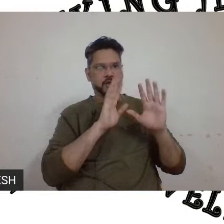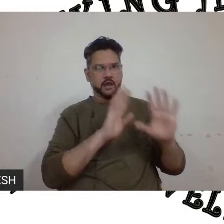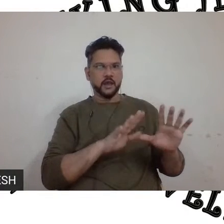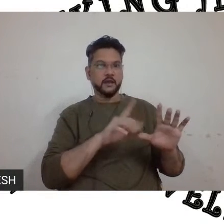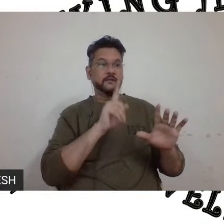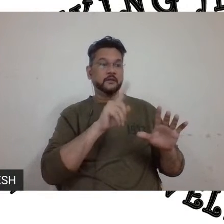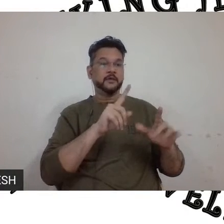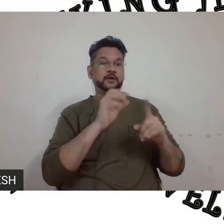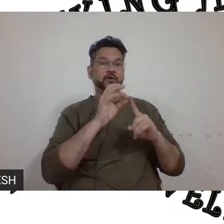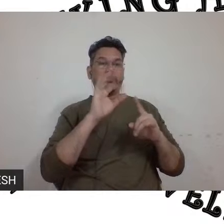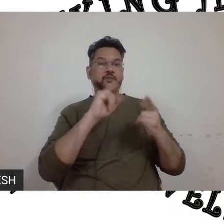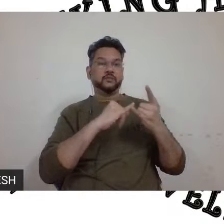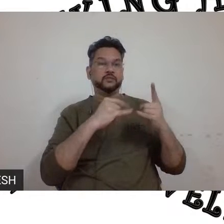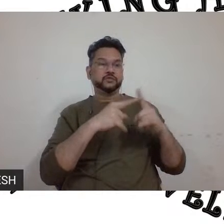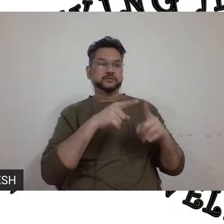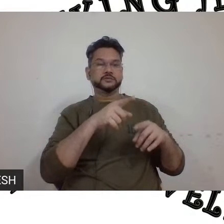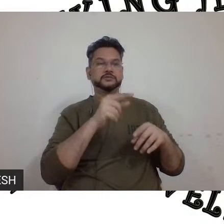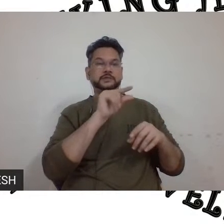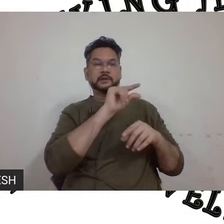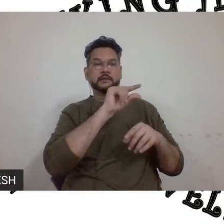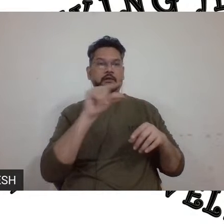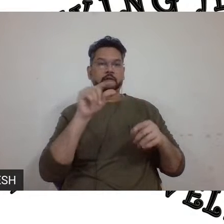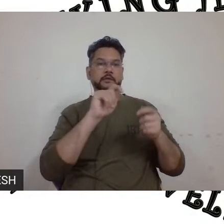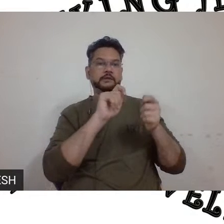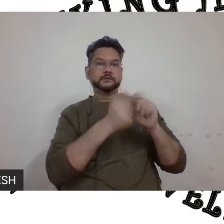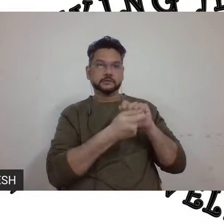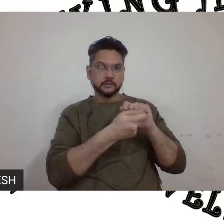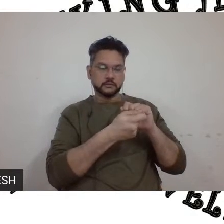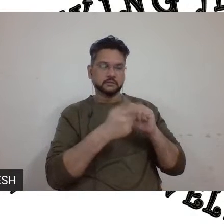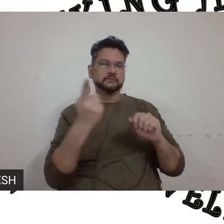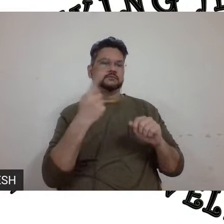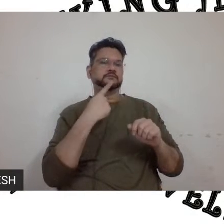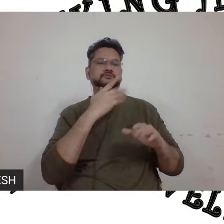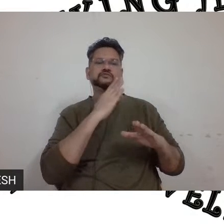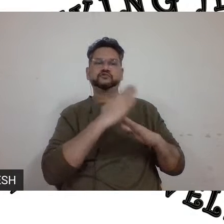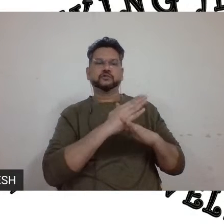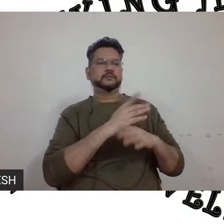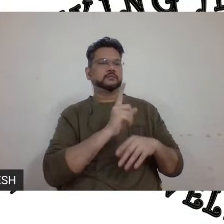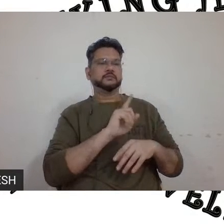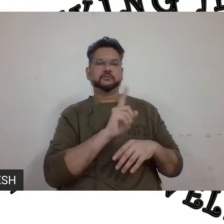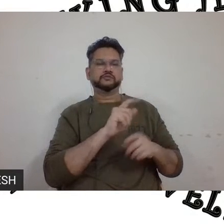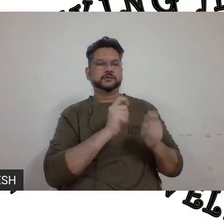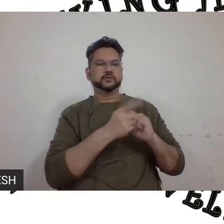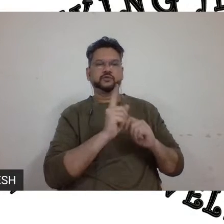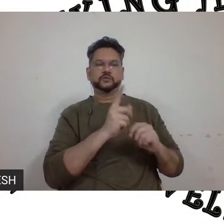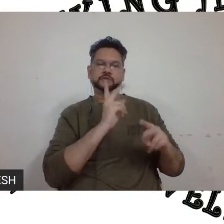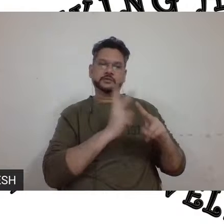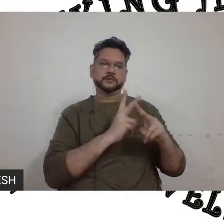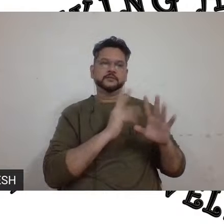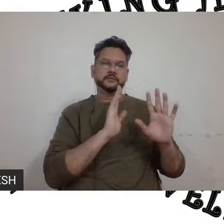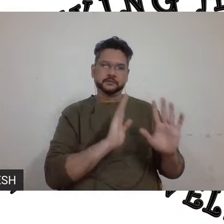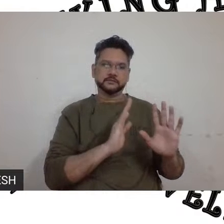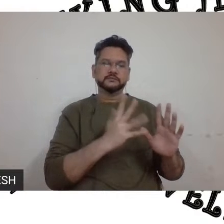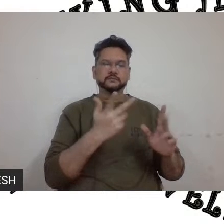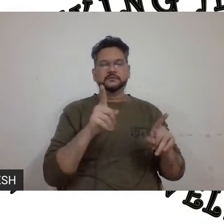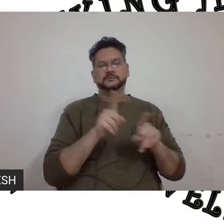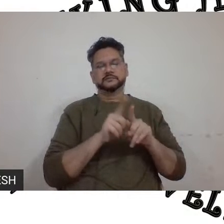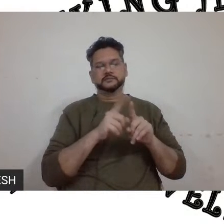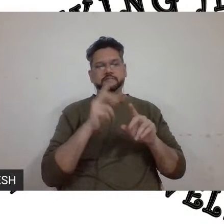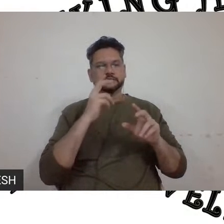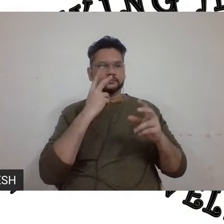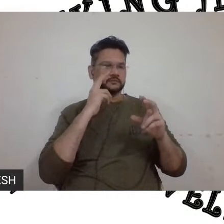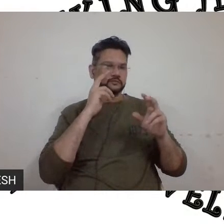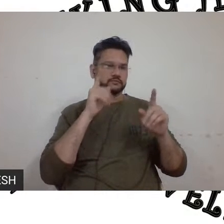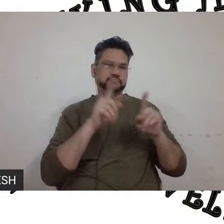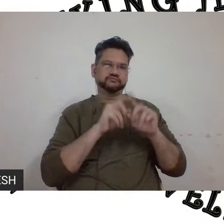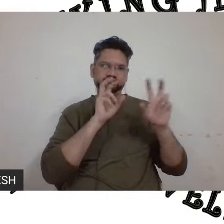जॉब्स क्रिएशन में ज्यादा से ज्यादा काम किया जाए। मैं गवर्नमेंट ऑफ इंडिया का बहुत बहुत धन्यवाद देना चाहूंगा